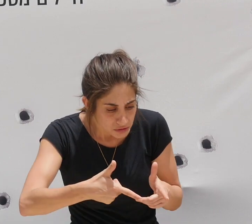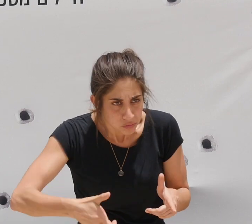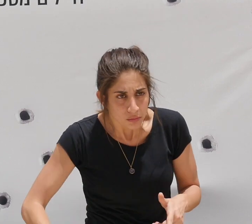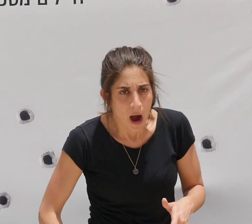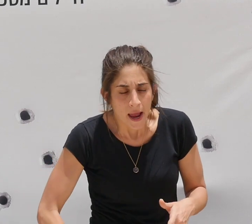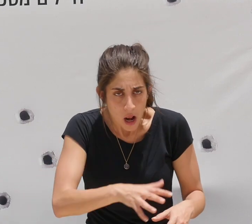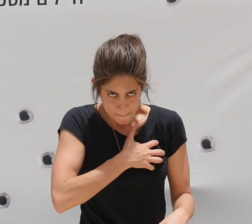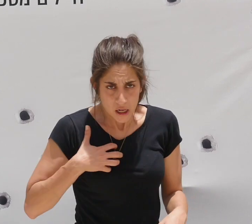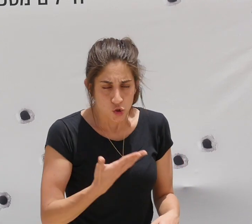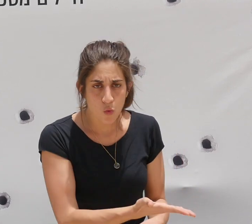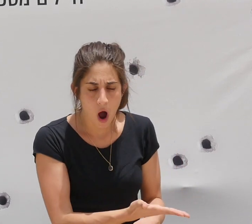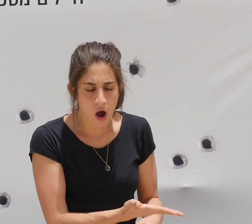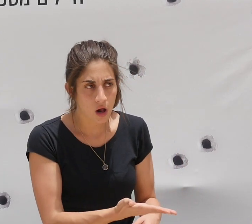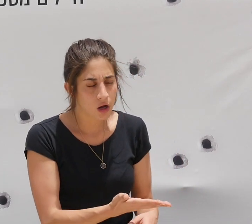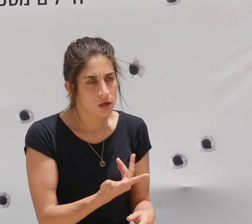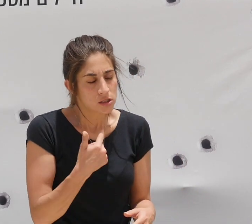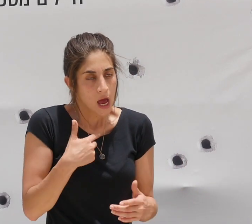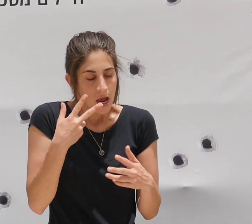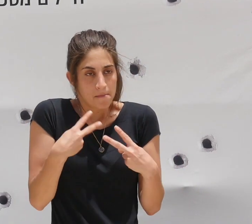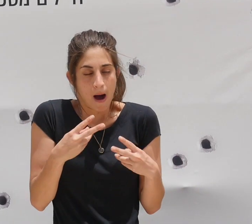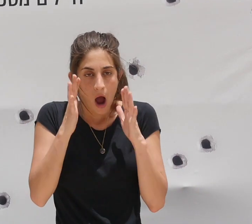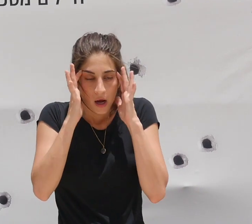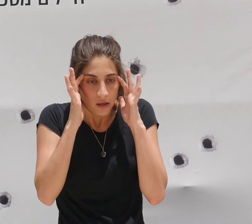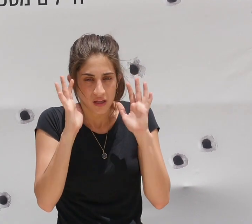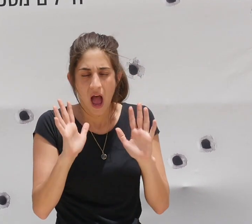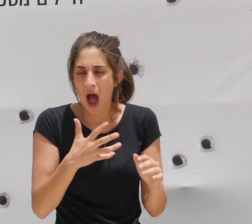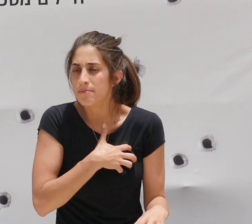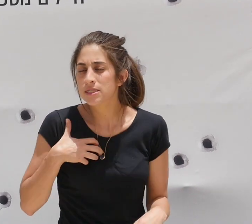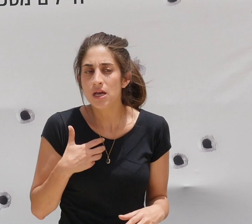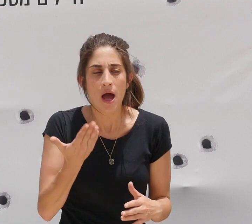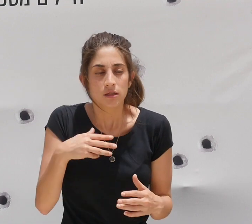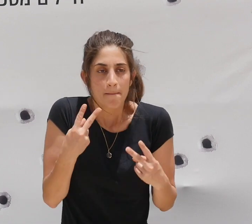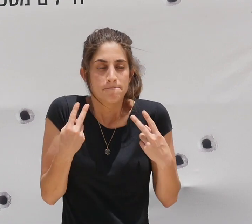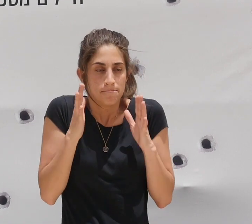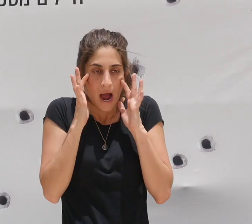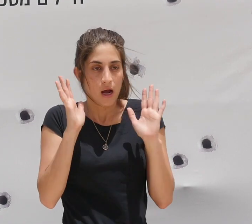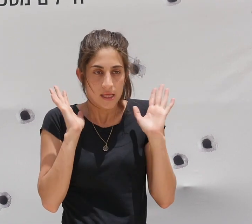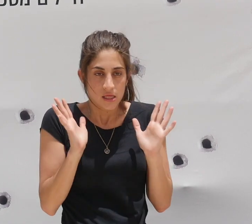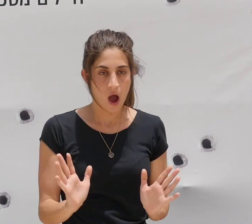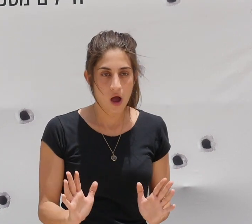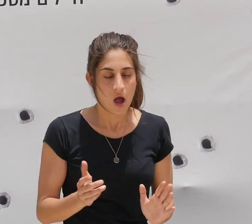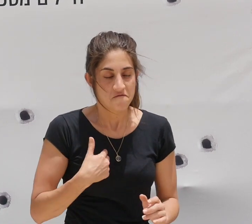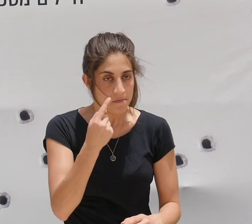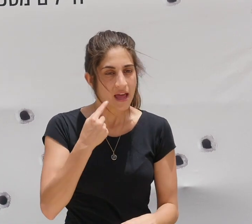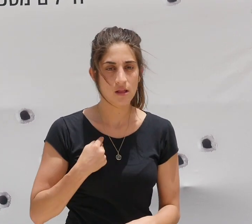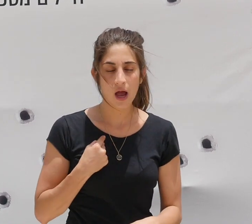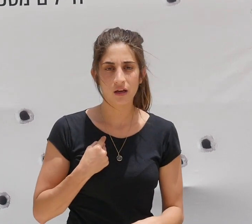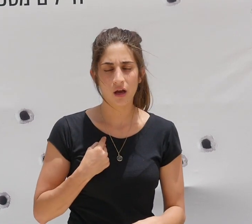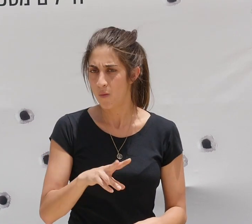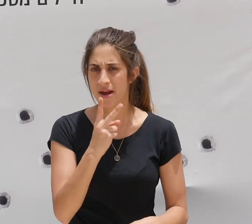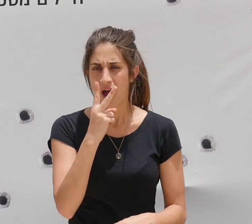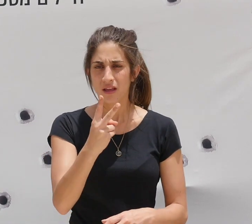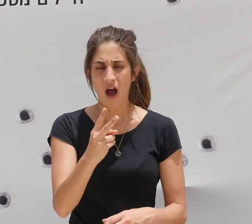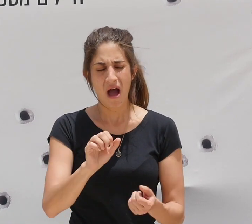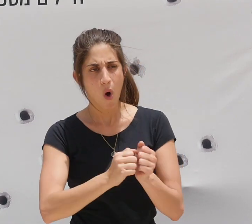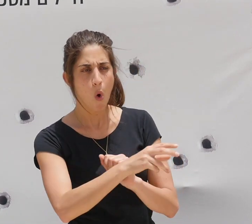ברגל והוא פצוע. זה היה מחריד, הפציעה הייתה מחרידה, ובעיניי הוא היה נראה או